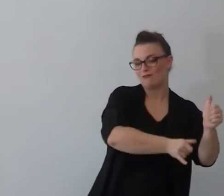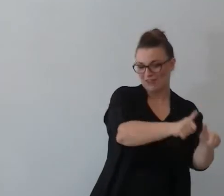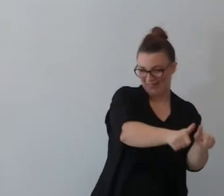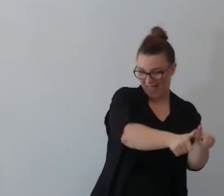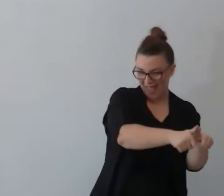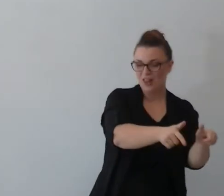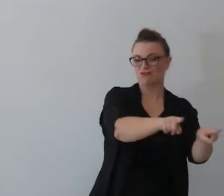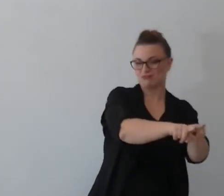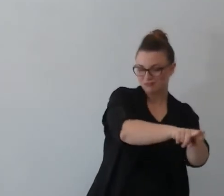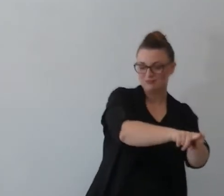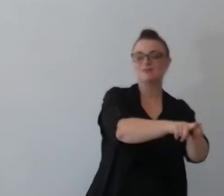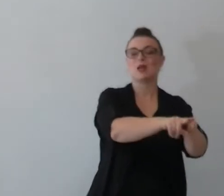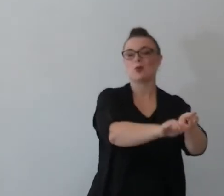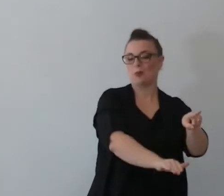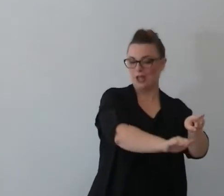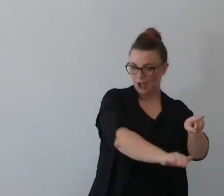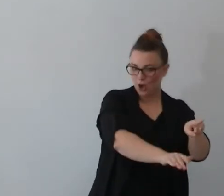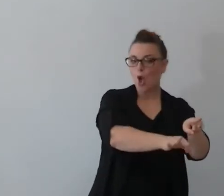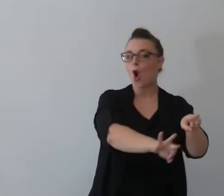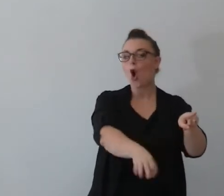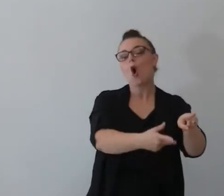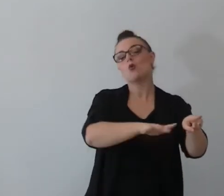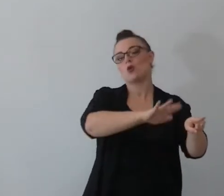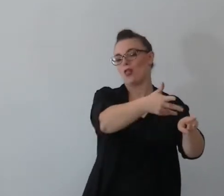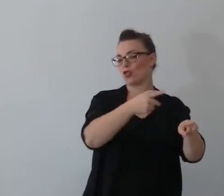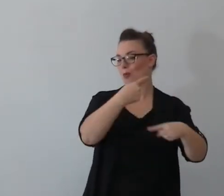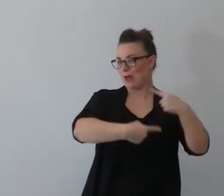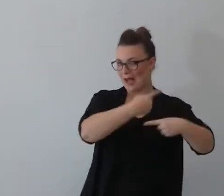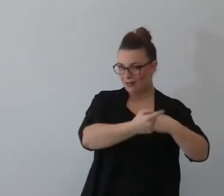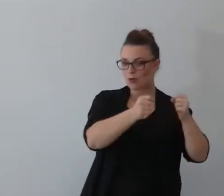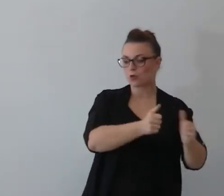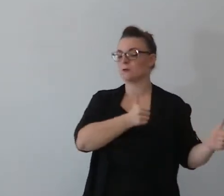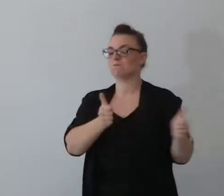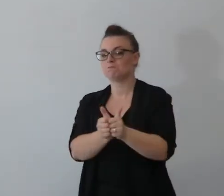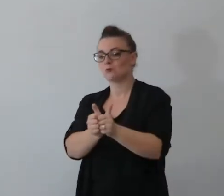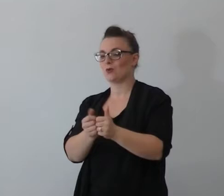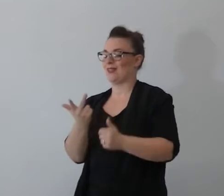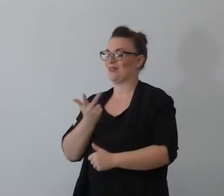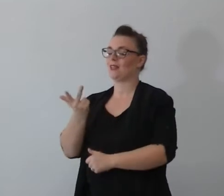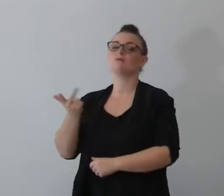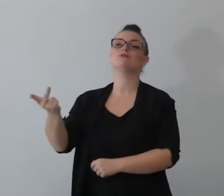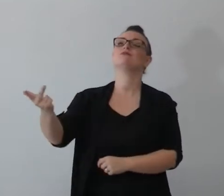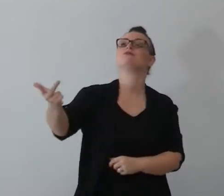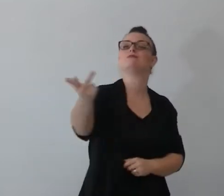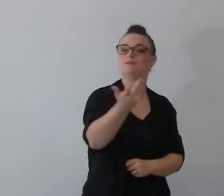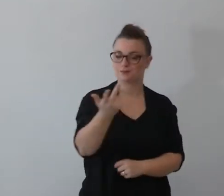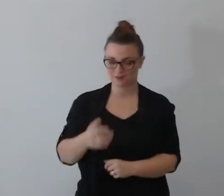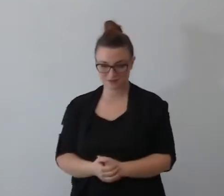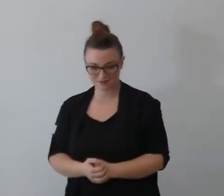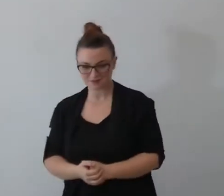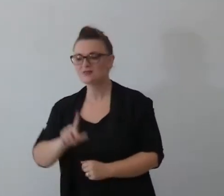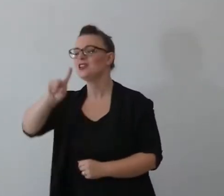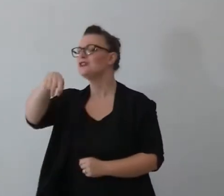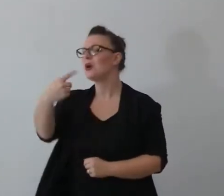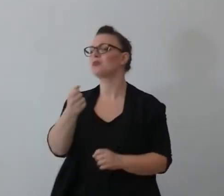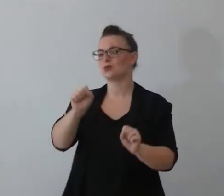della madre per cui sono controllati e comunque si sposano in chiesa poi ci sono gli anni